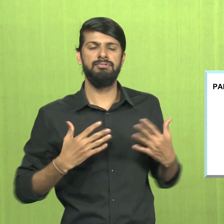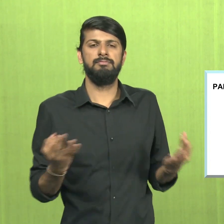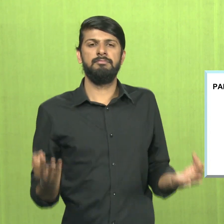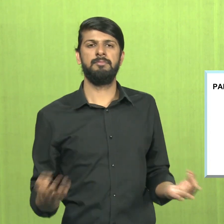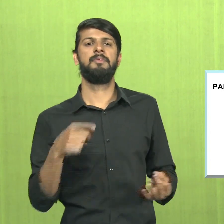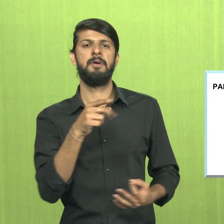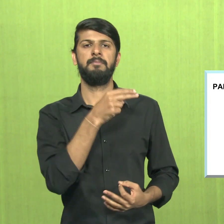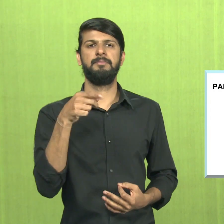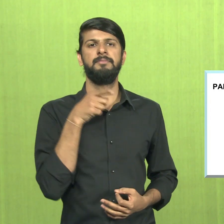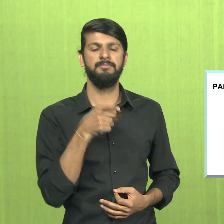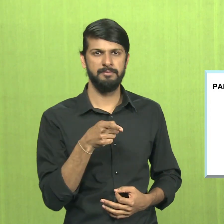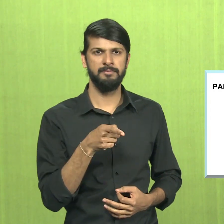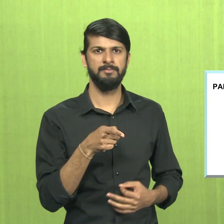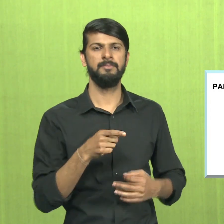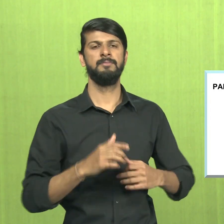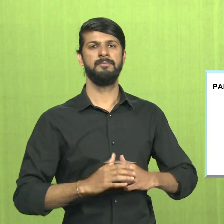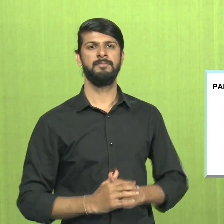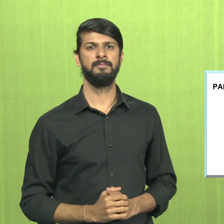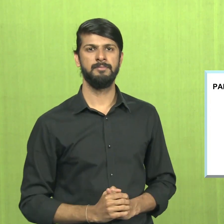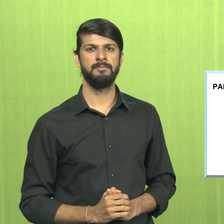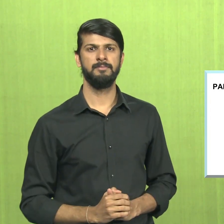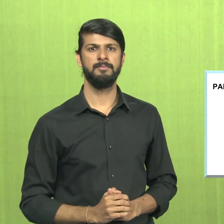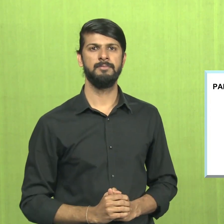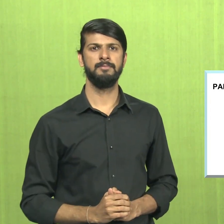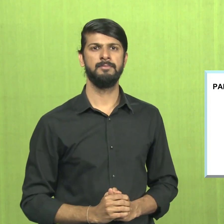कि इन योगा दिस इज द वेरी प्रॉमिनेंट पोजिशन